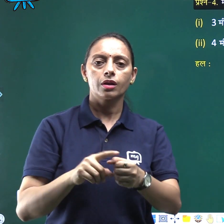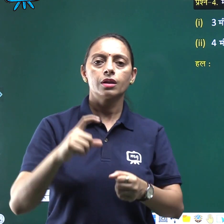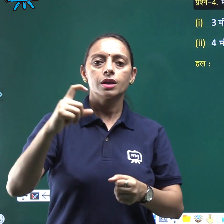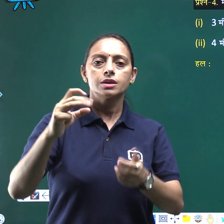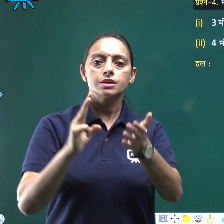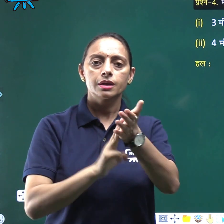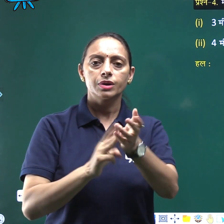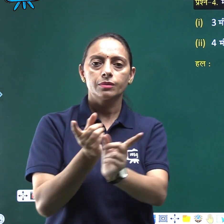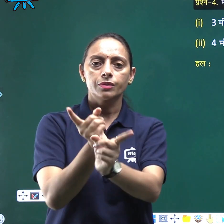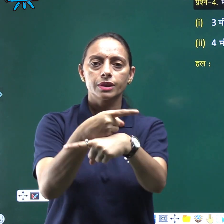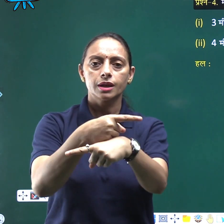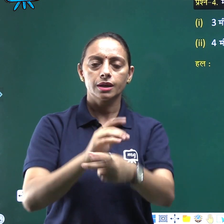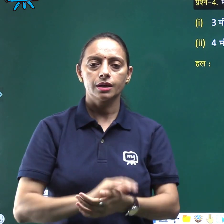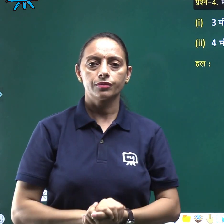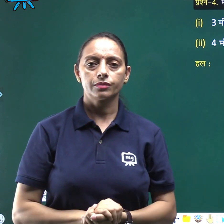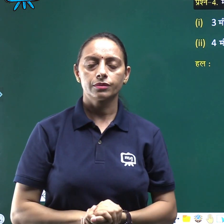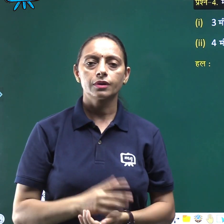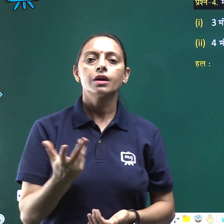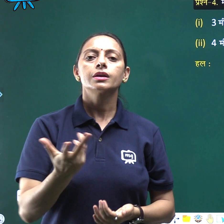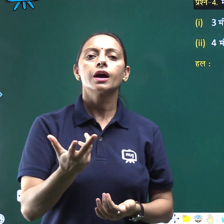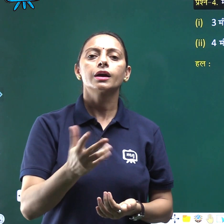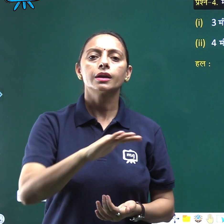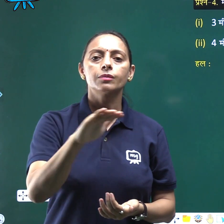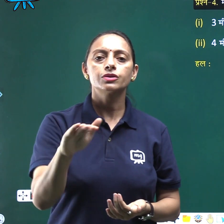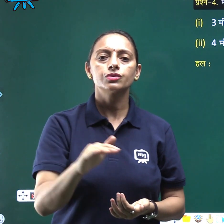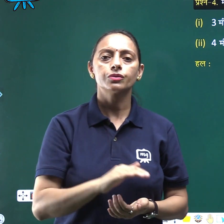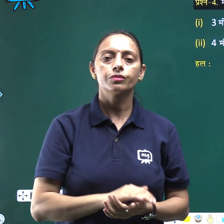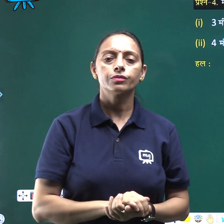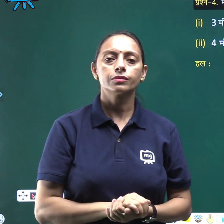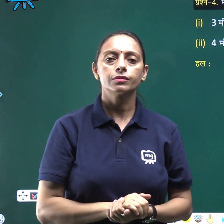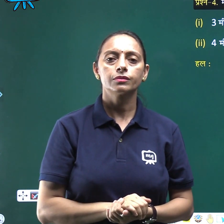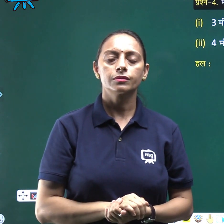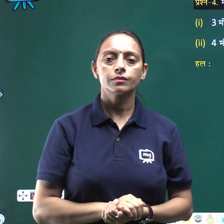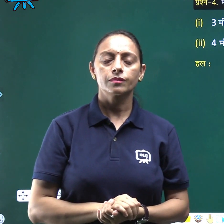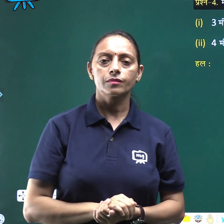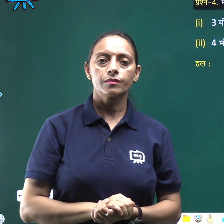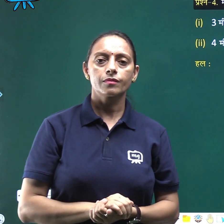सेंटीमीटर में बदलिए। क्या करेंगे बच्चों?